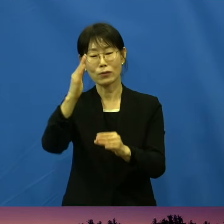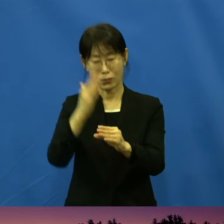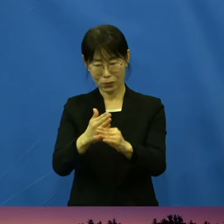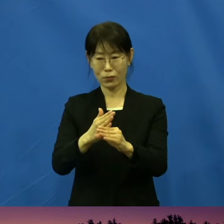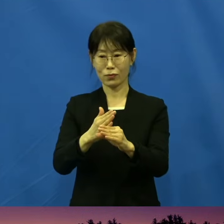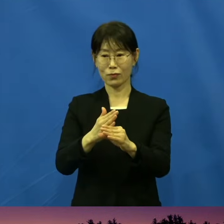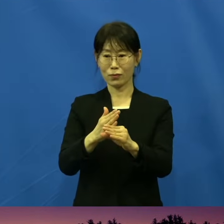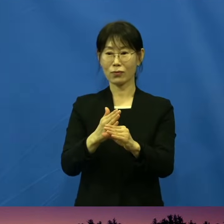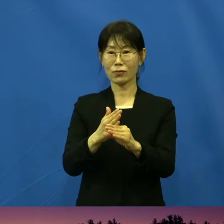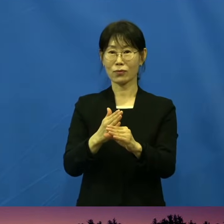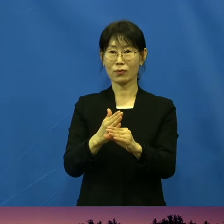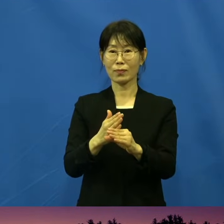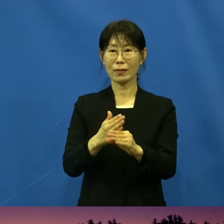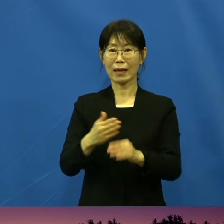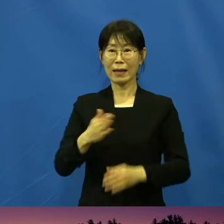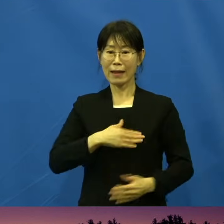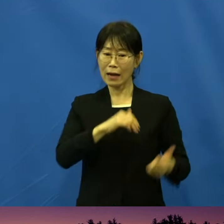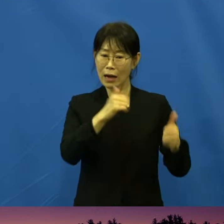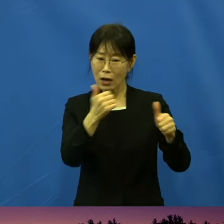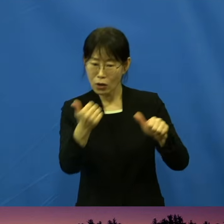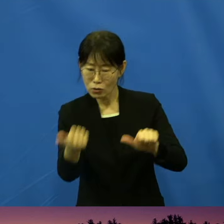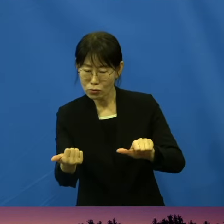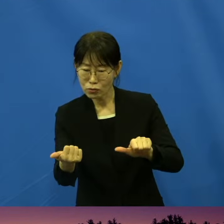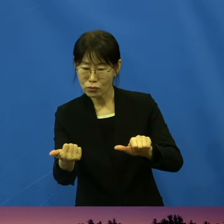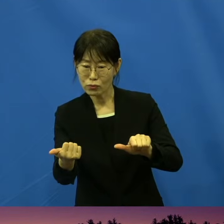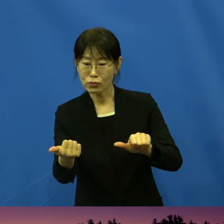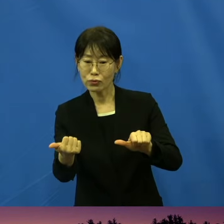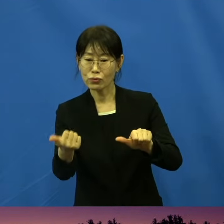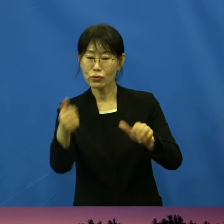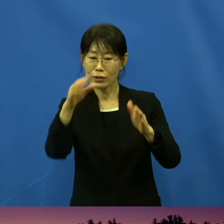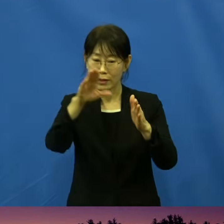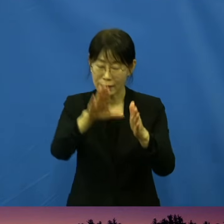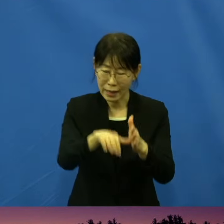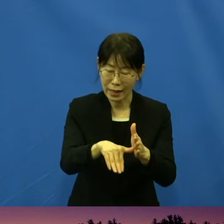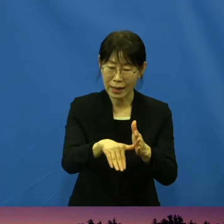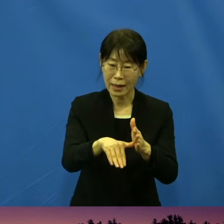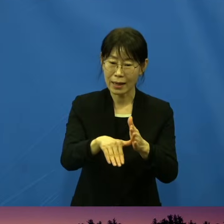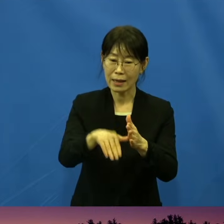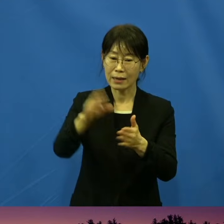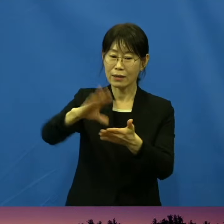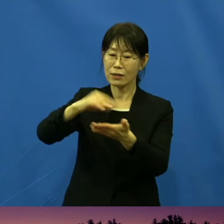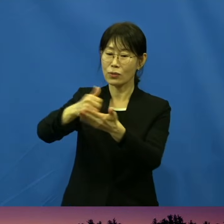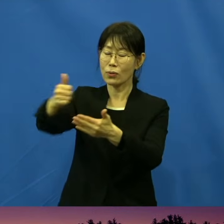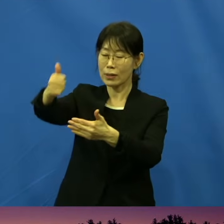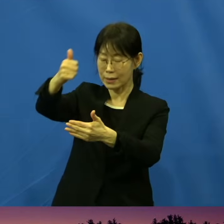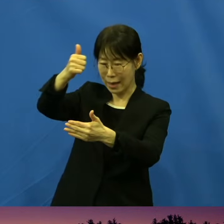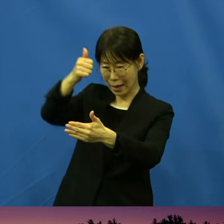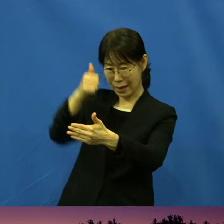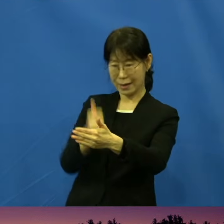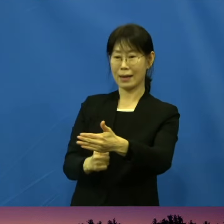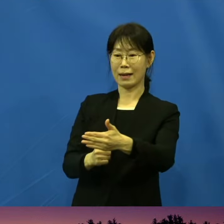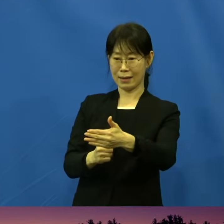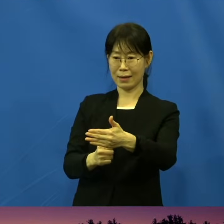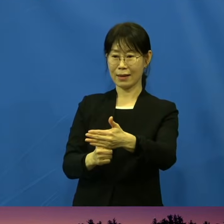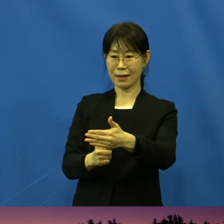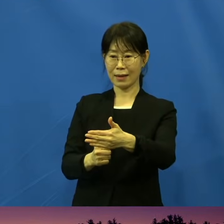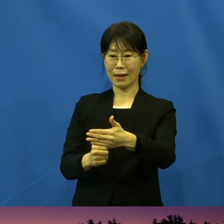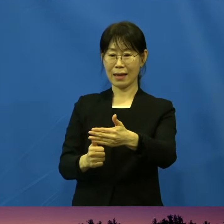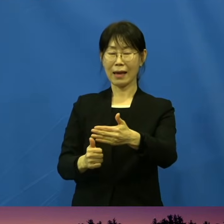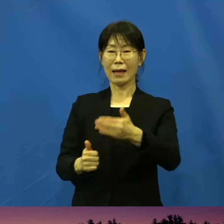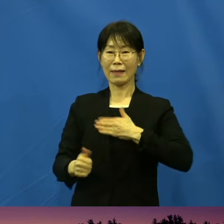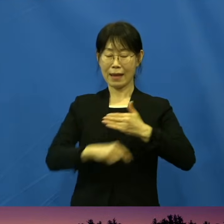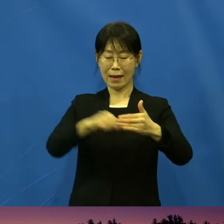내가 죽어야 그리스도와 함께 죽었습니다. 그러므로 내가 사는 게 아니요 내 안에